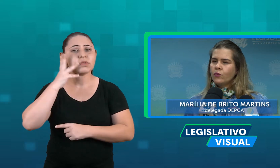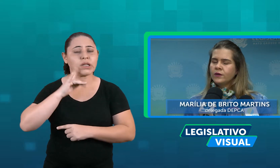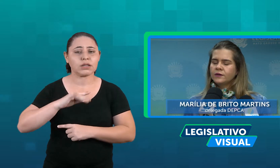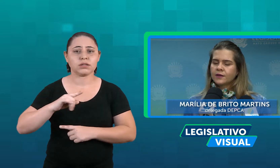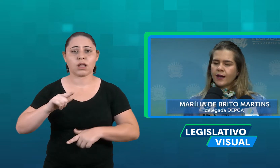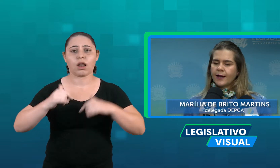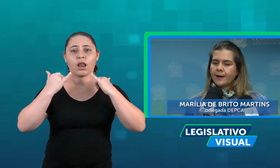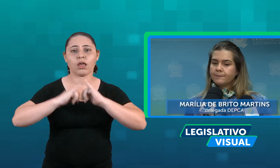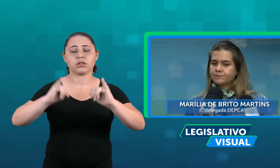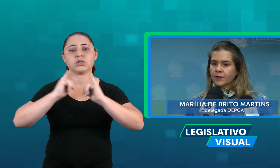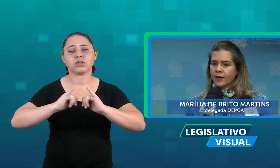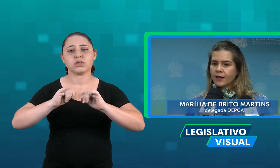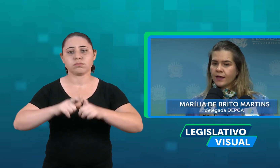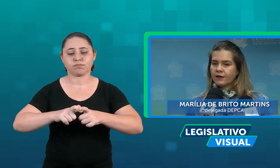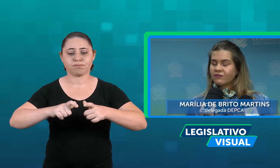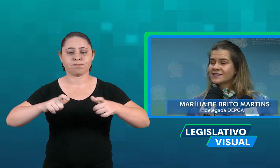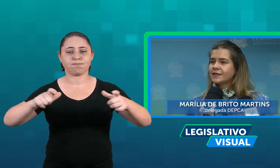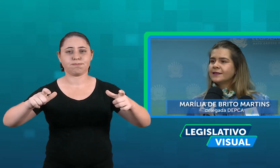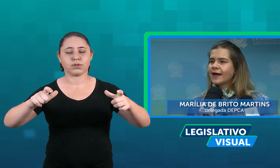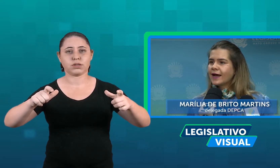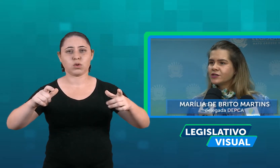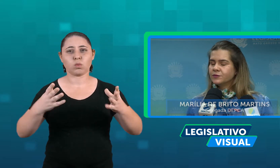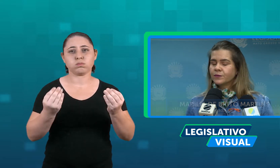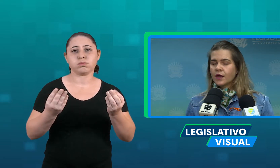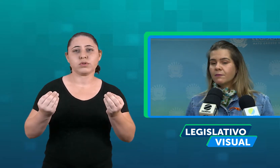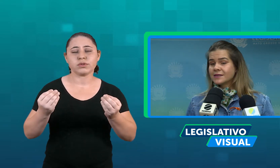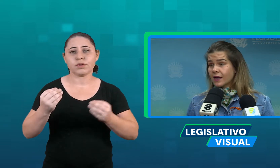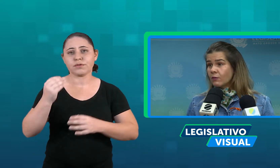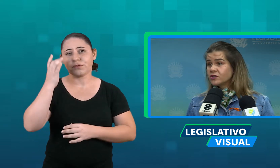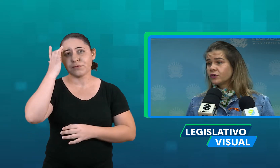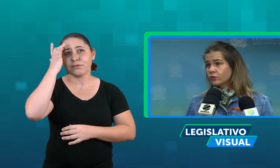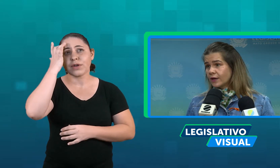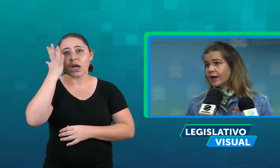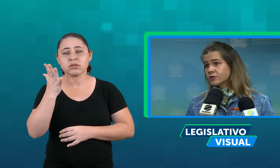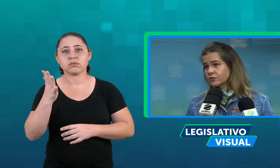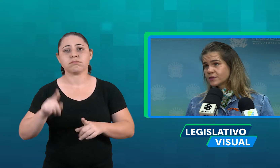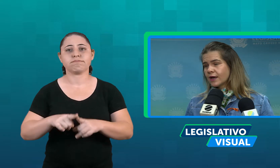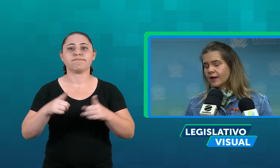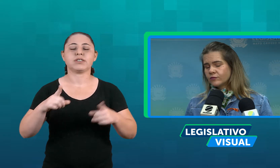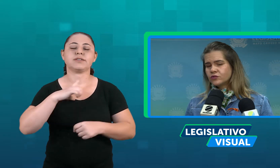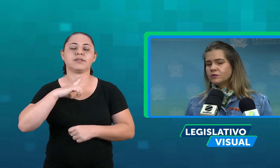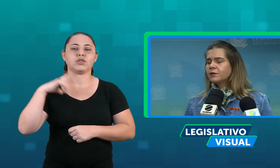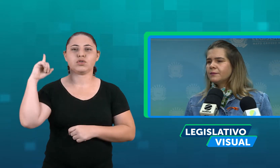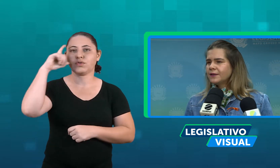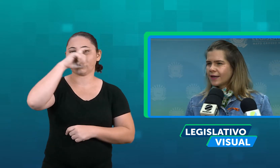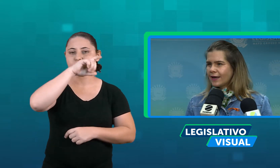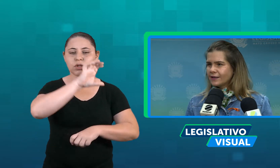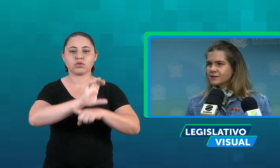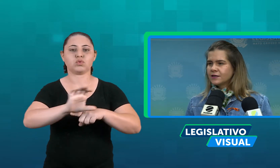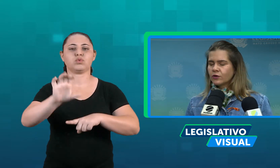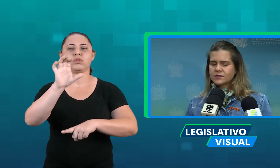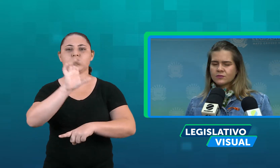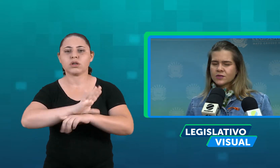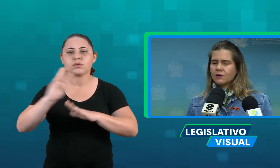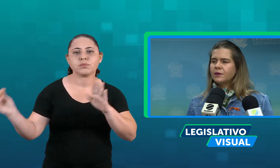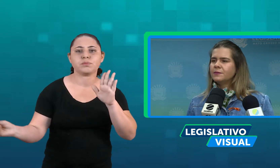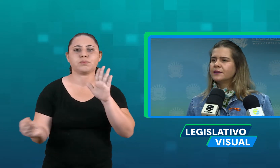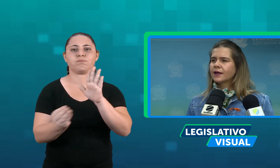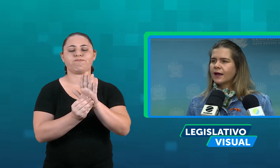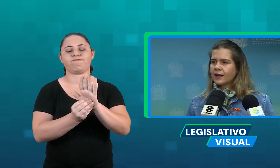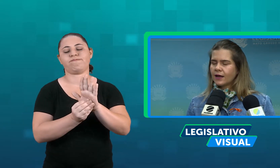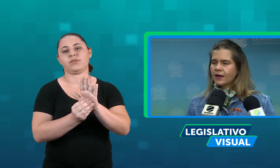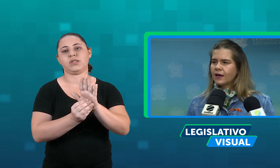com muita facilidade, mas há uma dificuldade do Estado de implementá-las. Então, nós temos